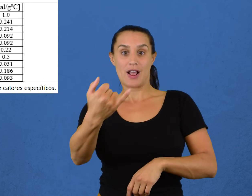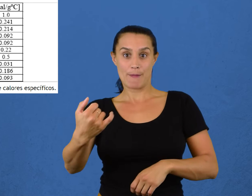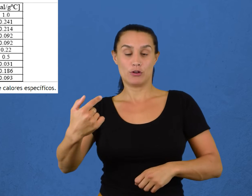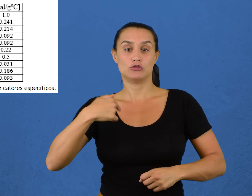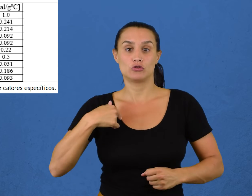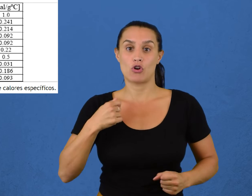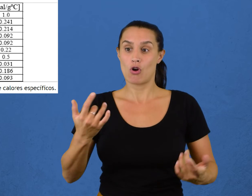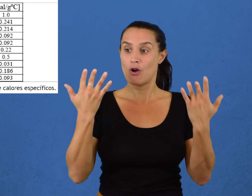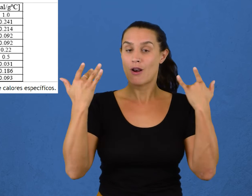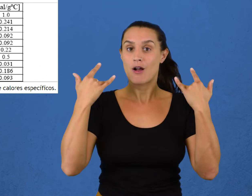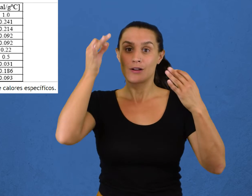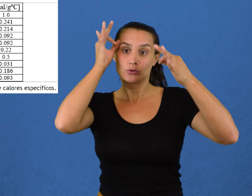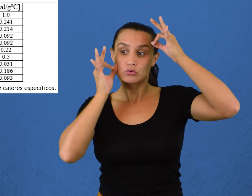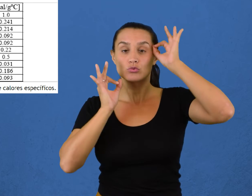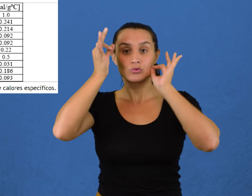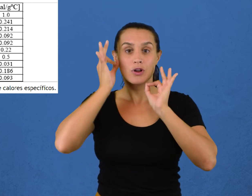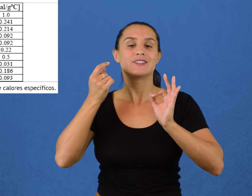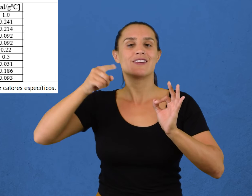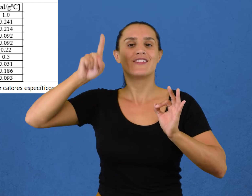nuestra temperatura con el sudor.